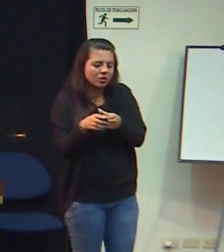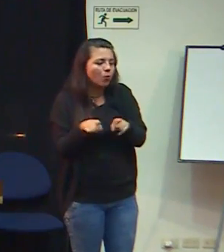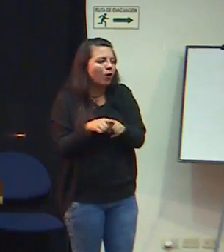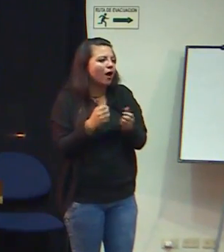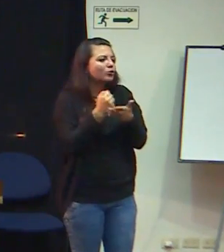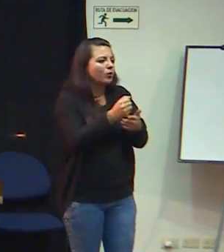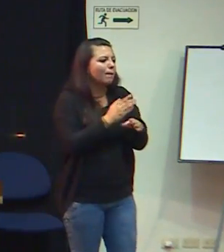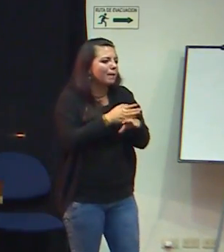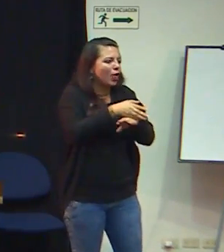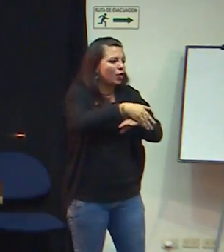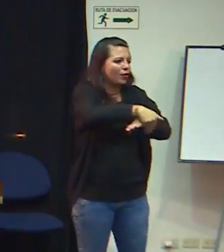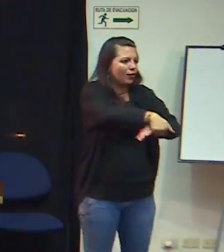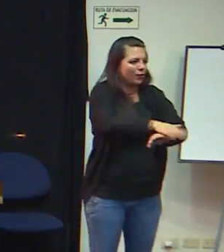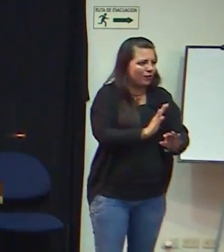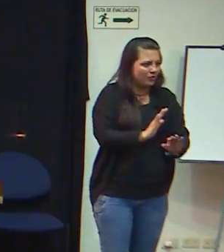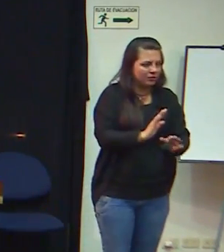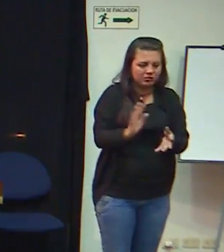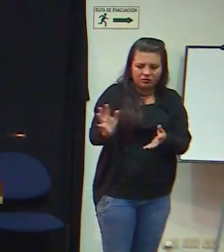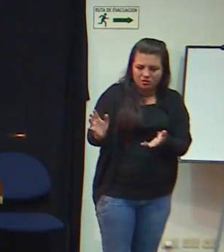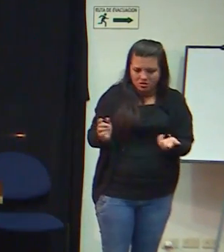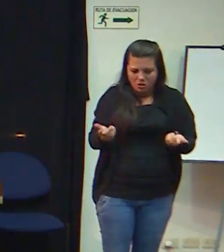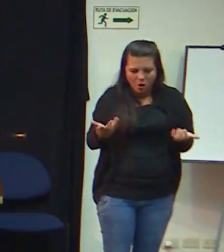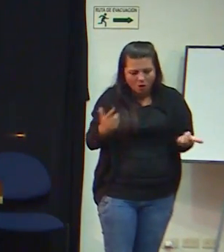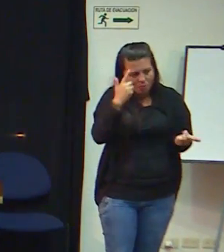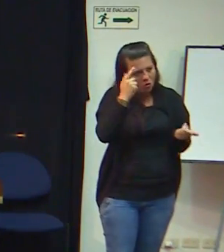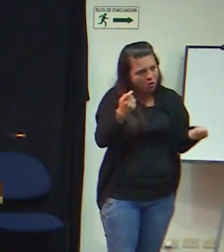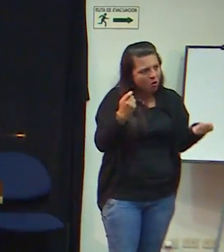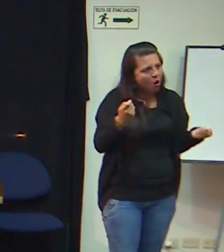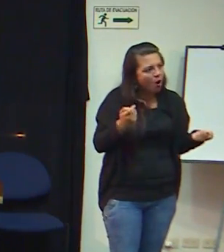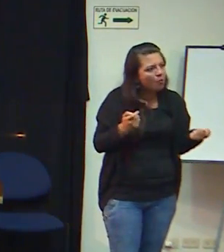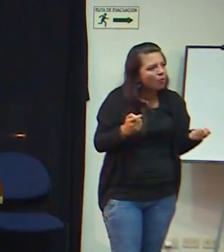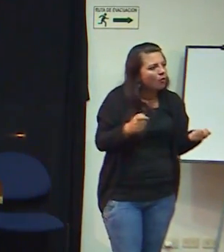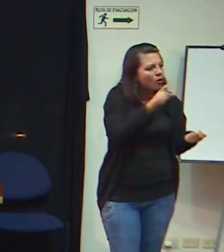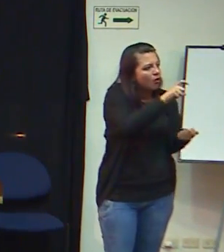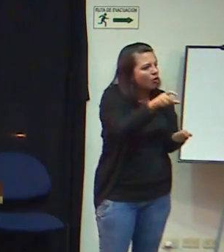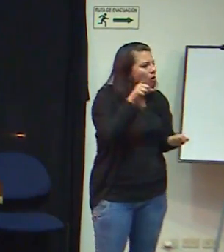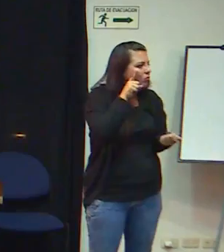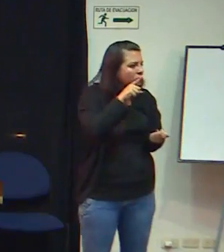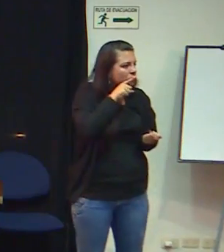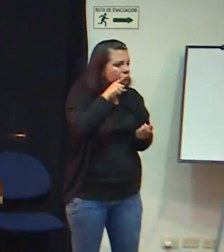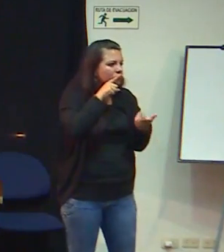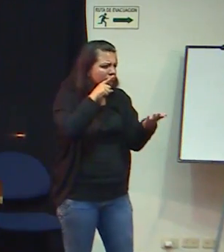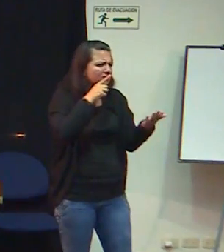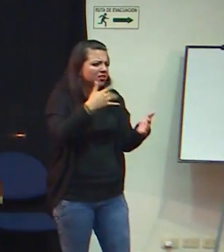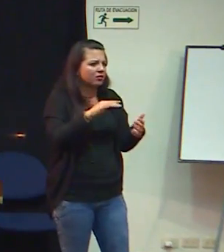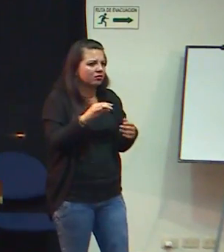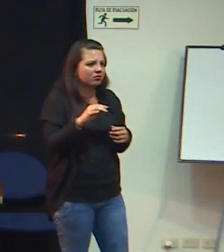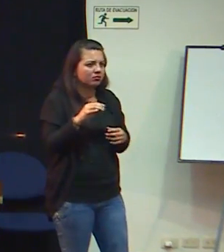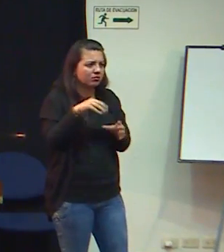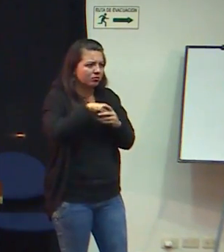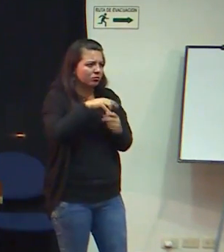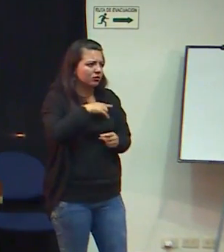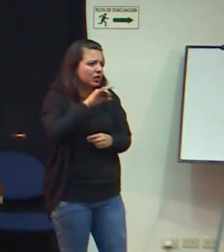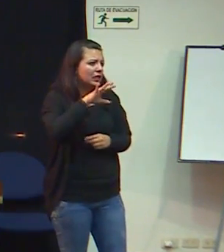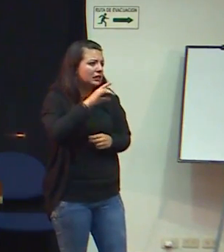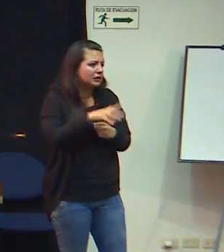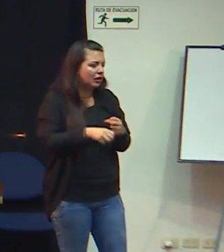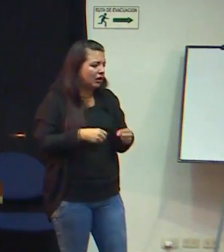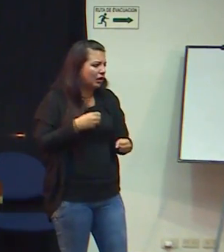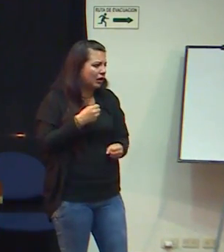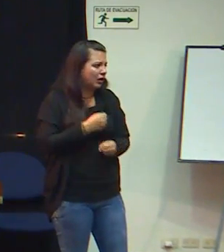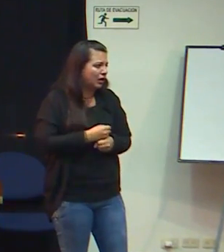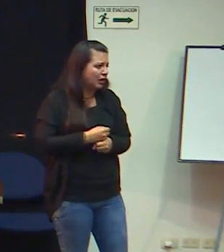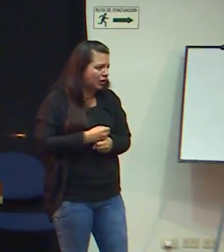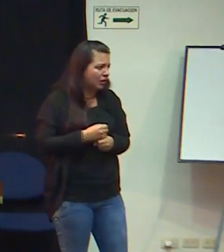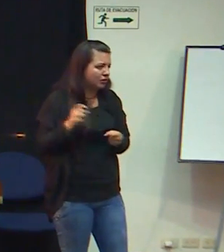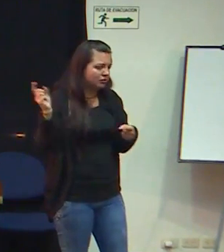medio pensándonos en cómo logramos que los sordos que llevan ya 15 años en la universidad empiecen